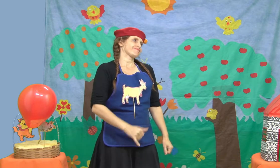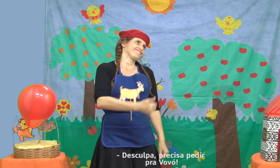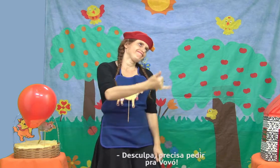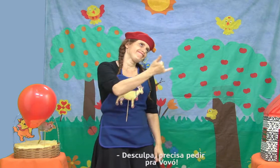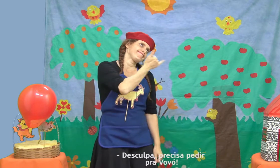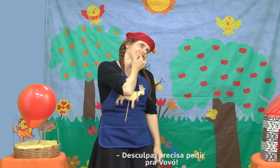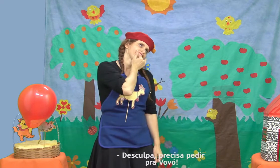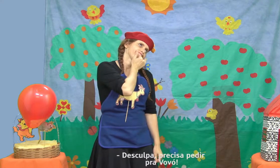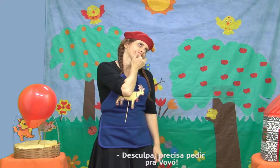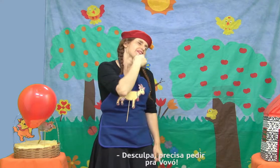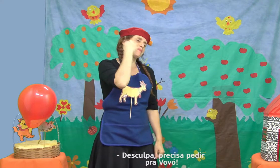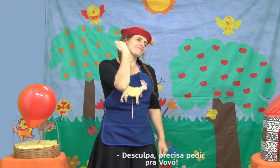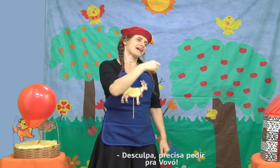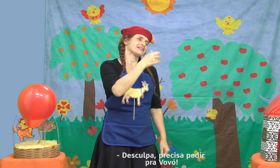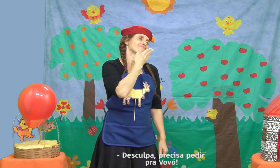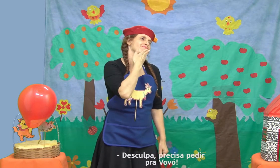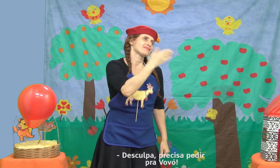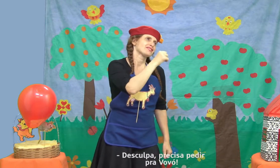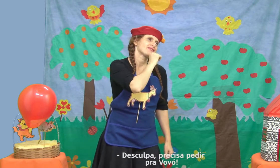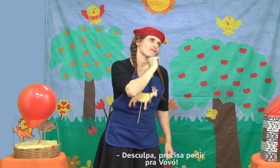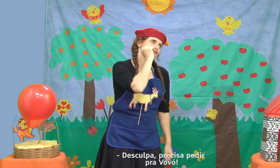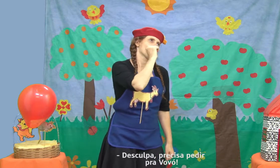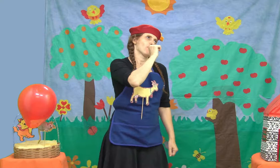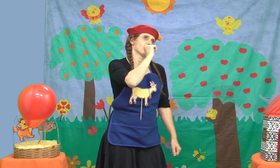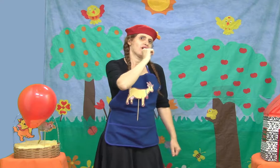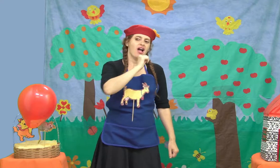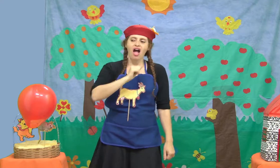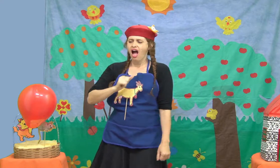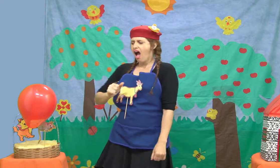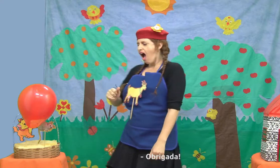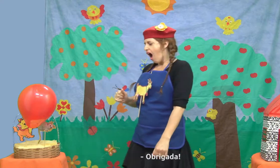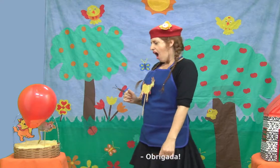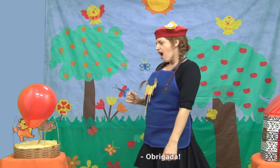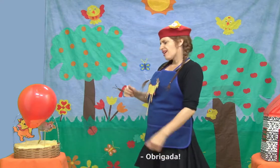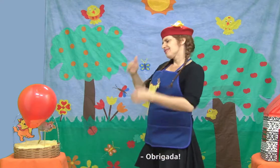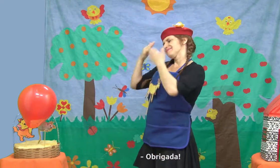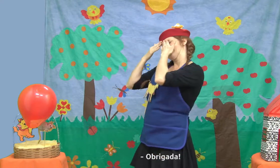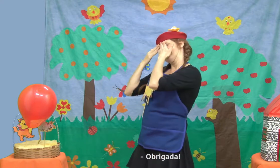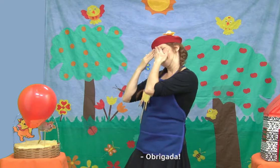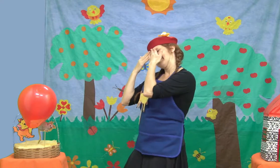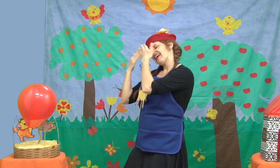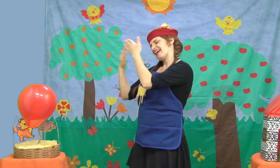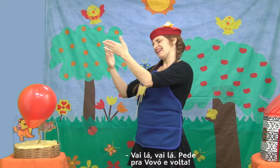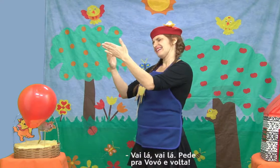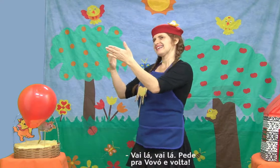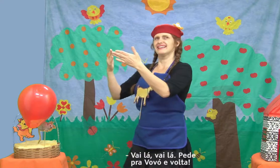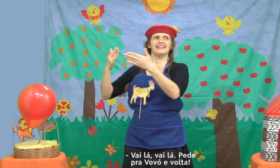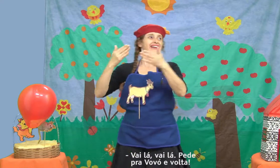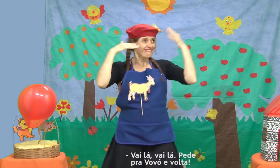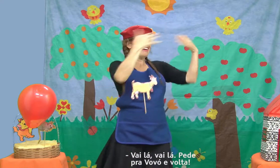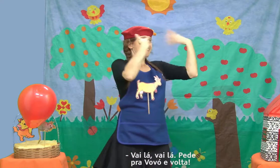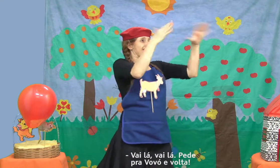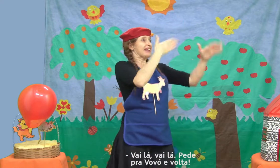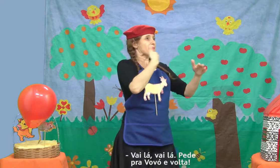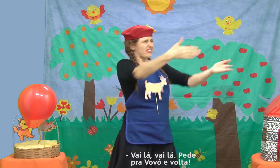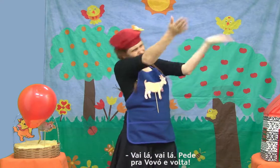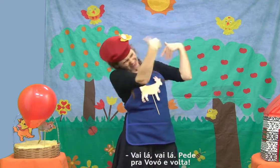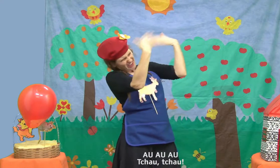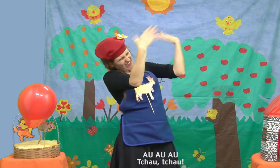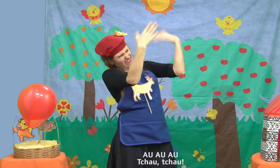desculpe precisa pedir bobó obrigada foi lá lá baby boom boom e volta ou